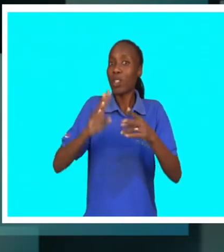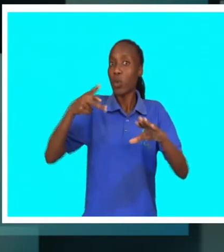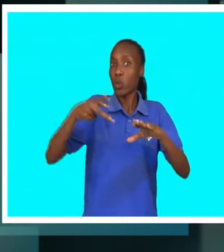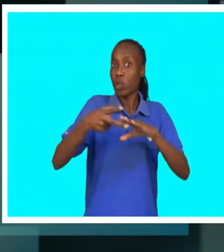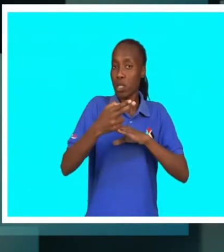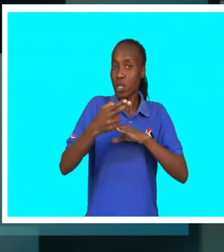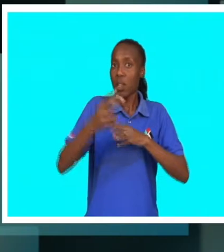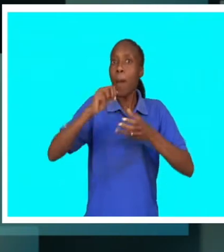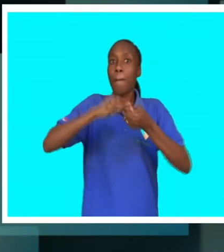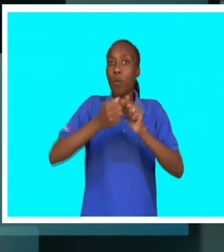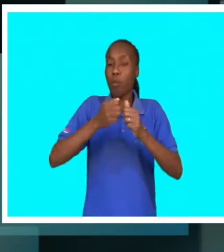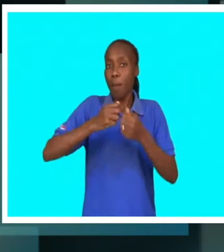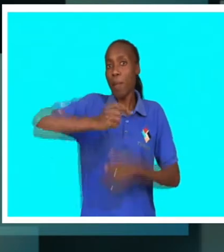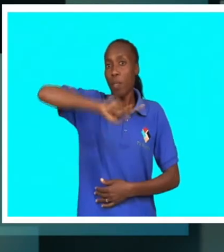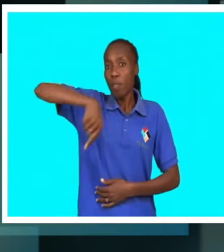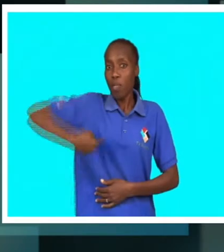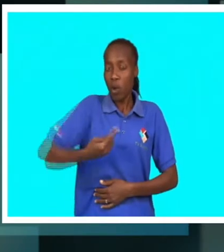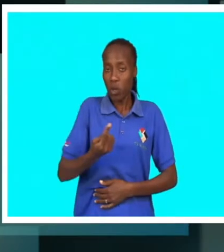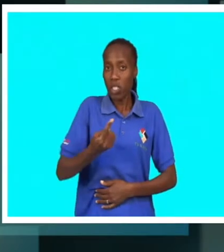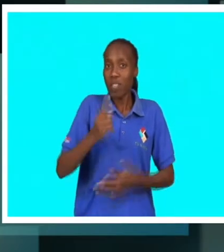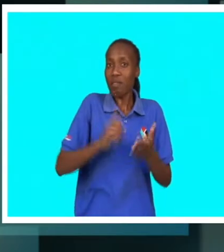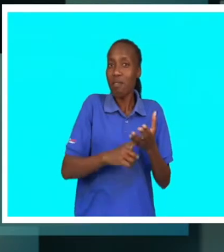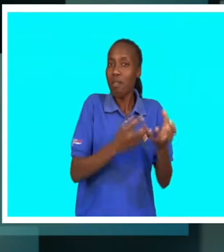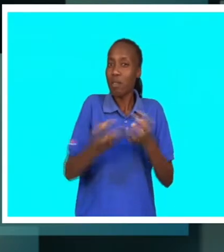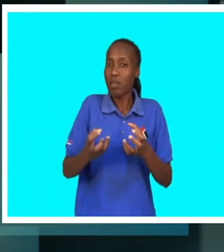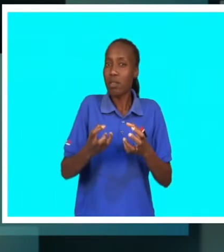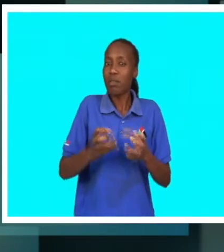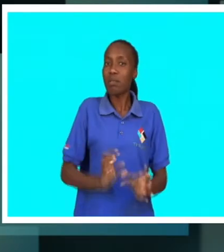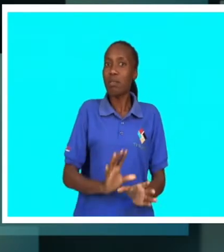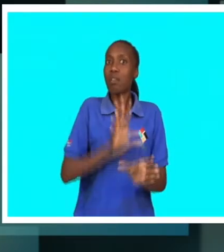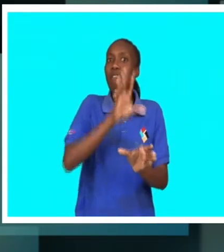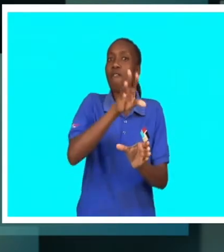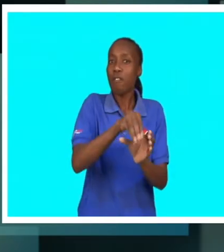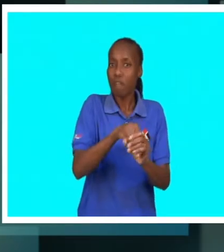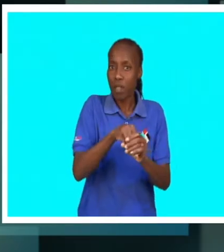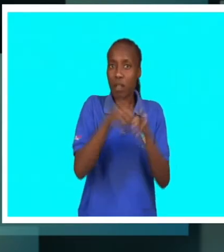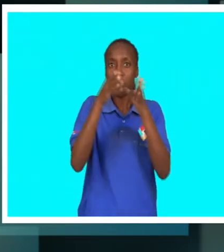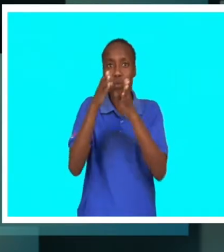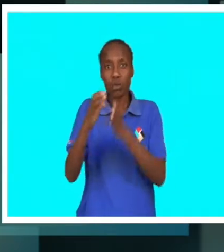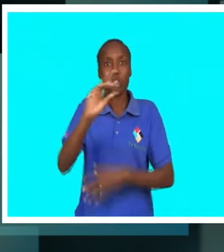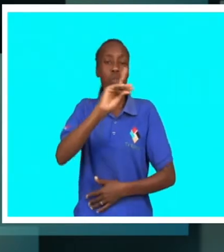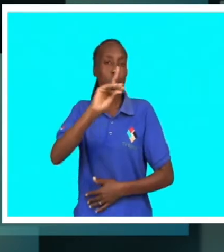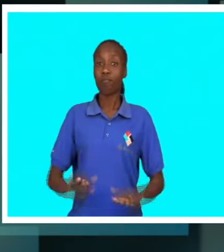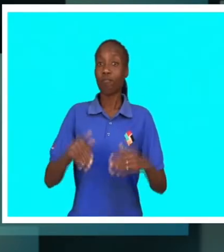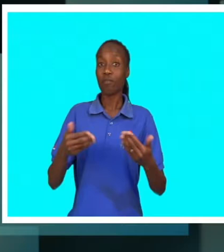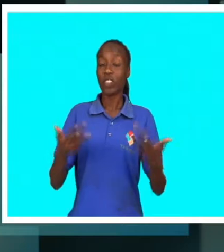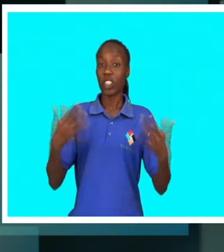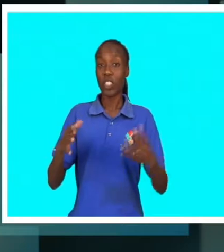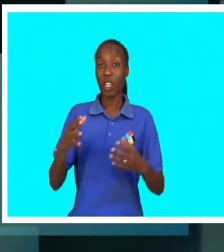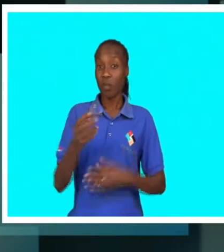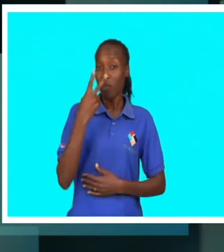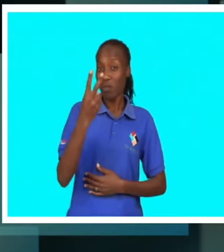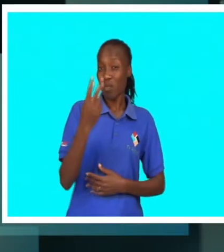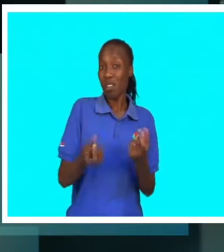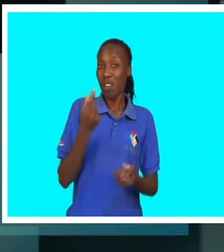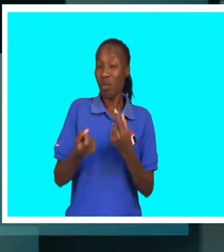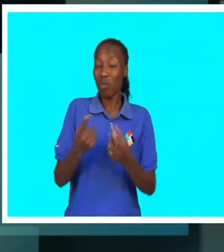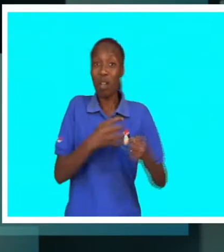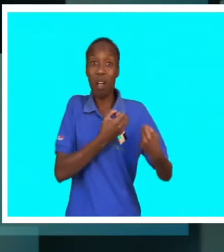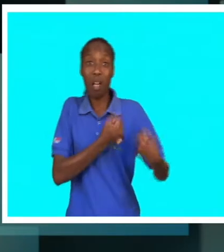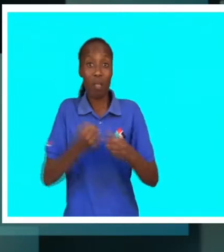os nossos problemas, é preciso que envolvam as pessoas com deficiência. E foram identificadas